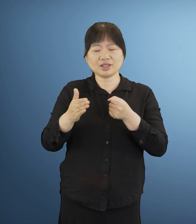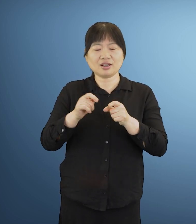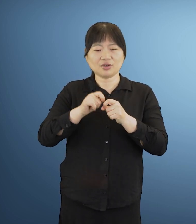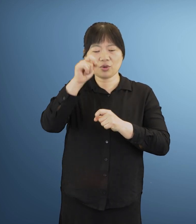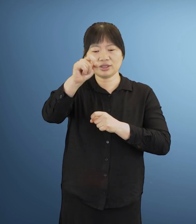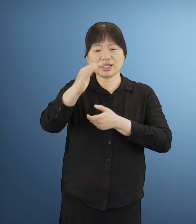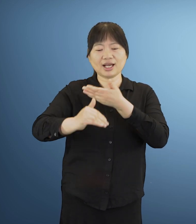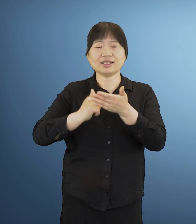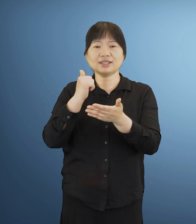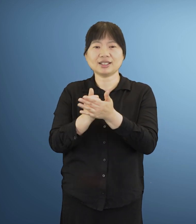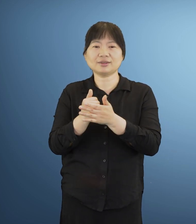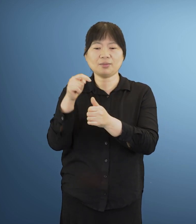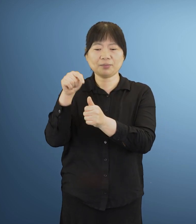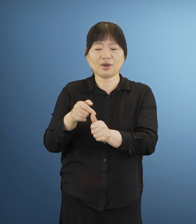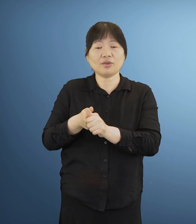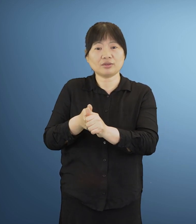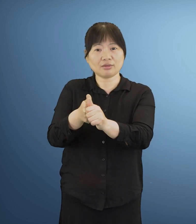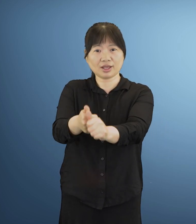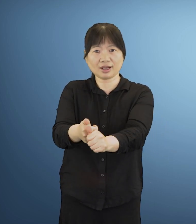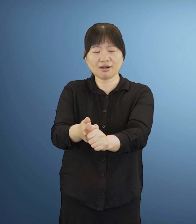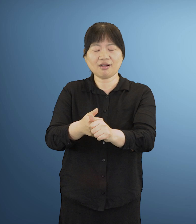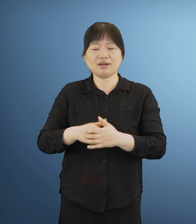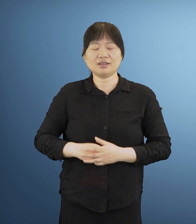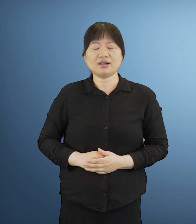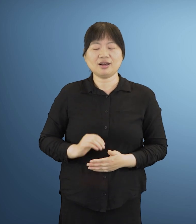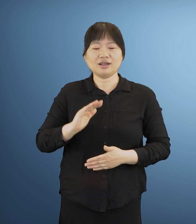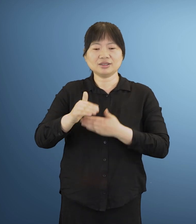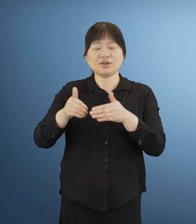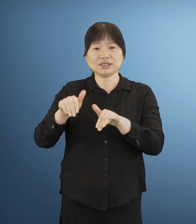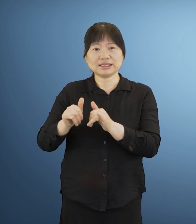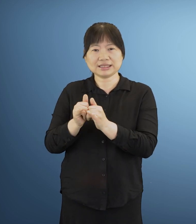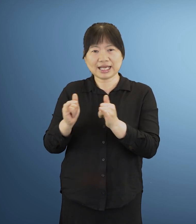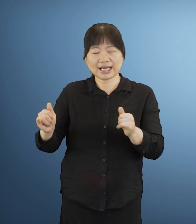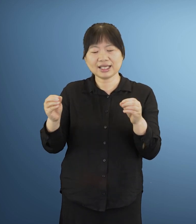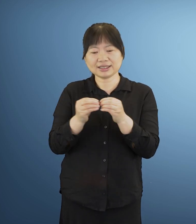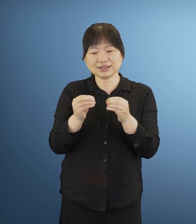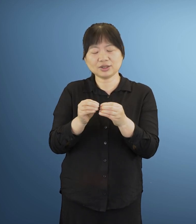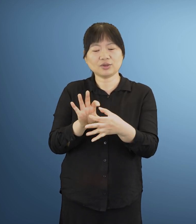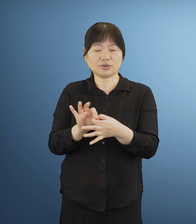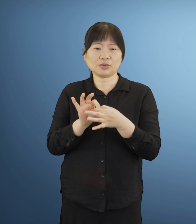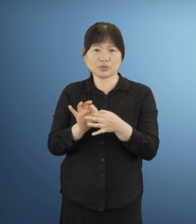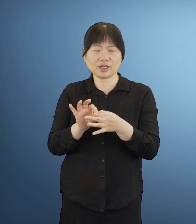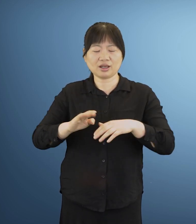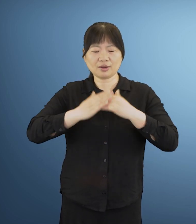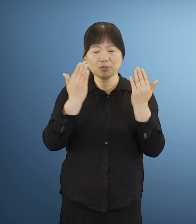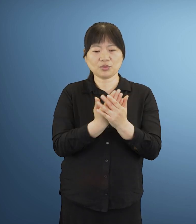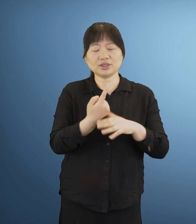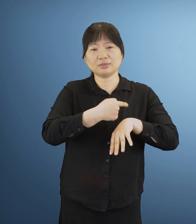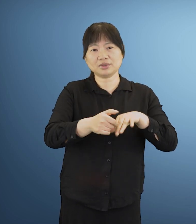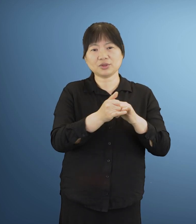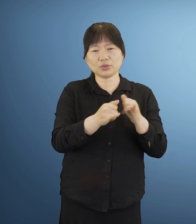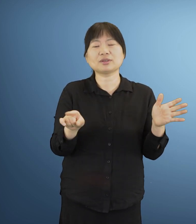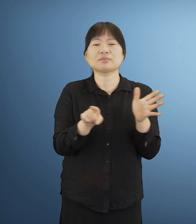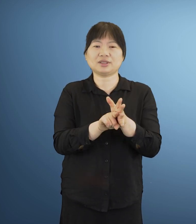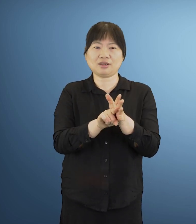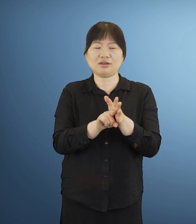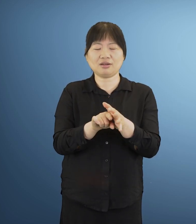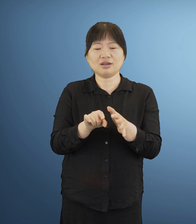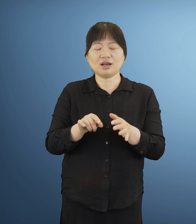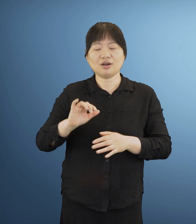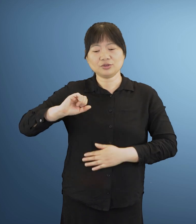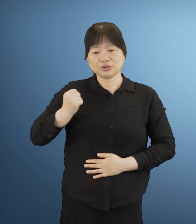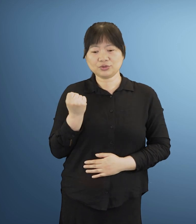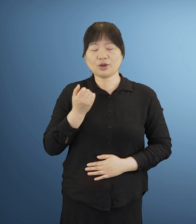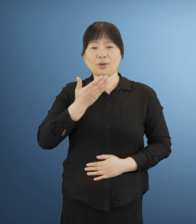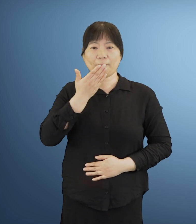영원하신 하나님의 명을 따라 선지자들의 글로 말미암아 모든 민족이 믿어